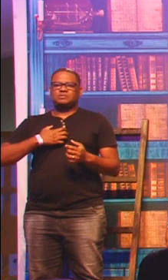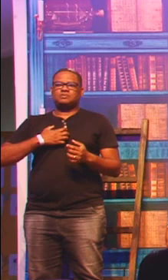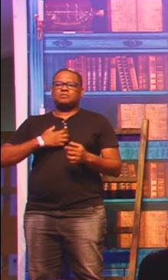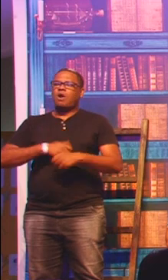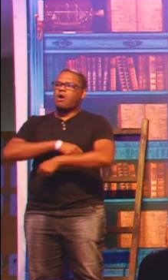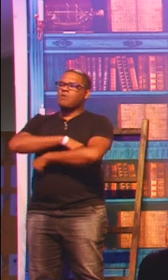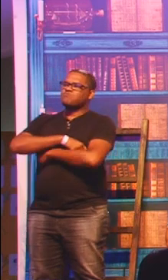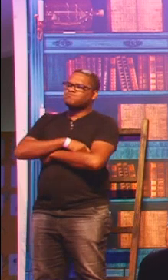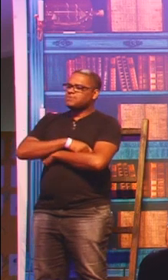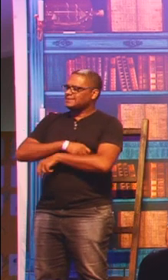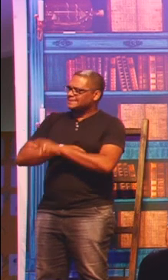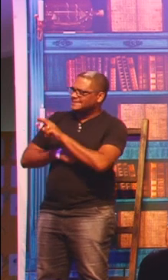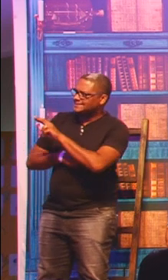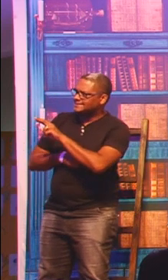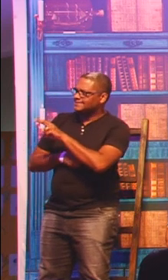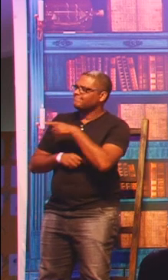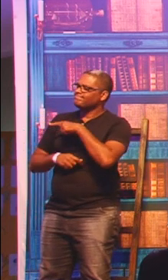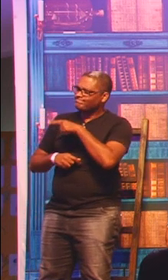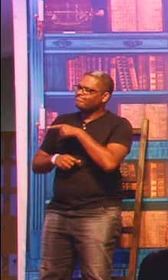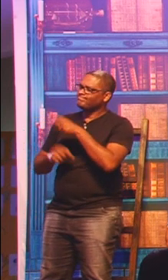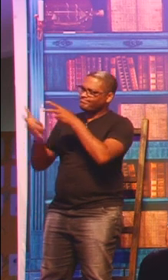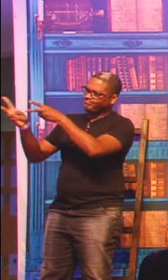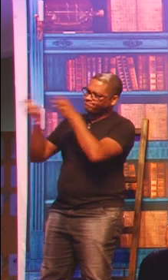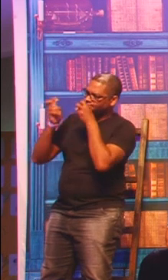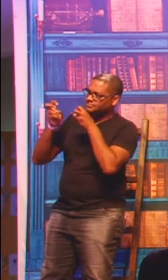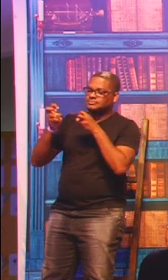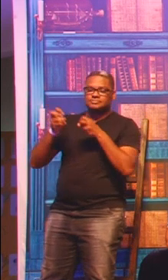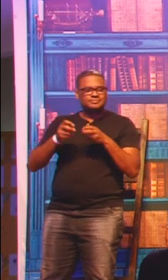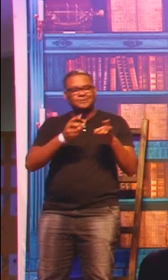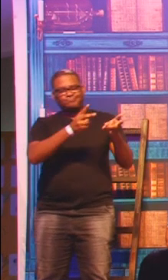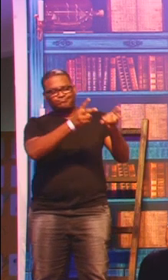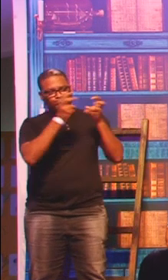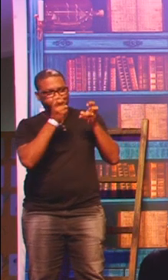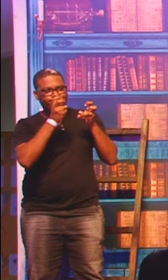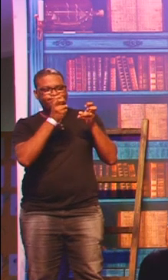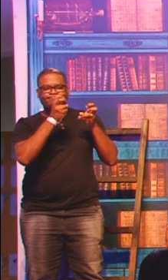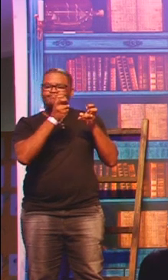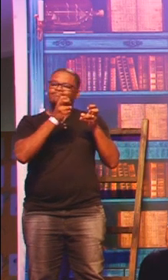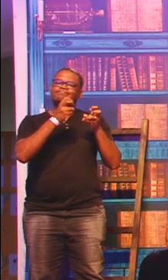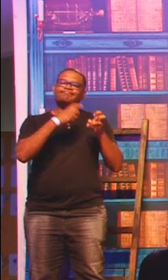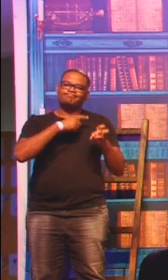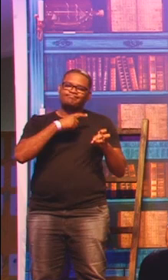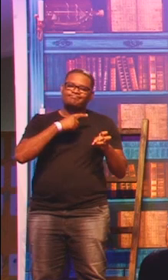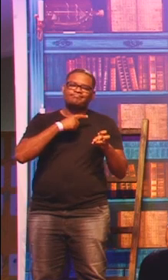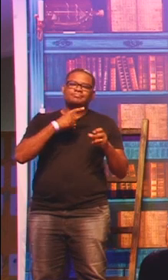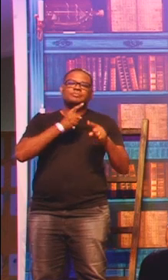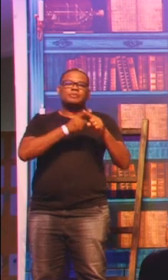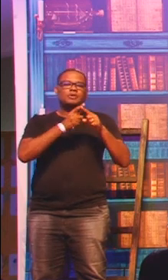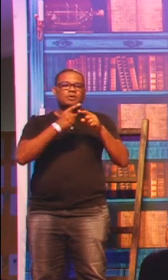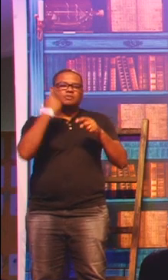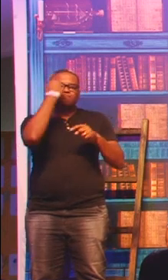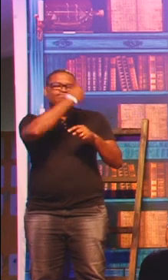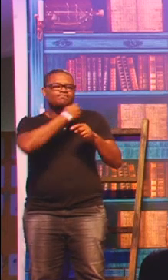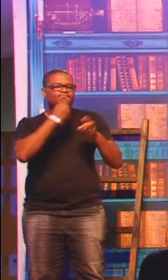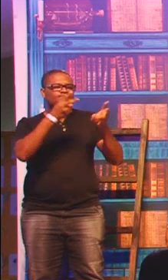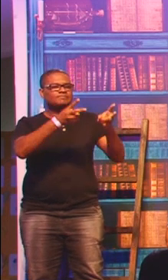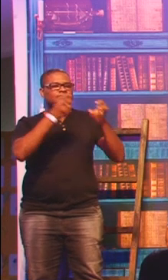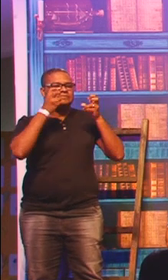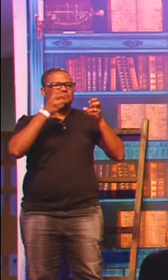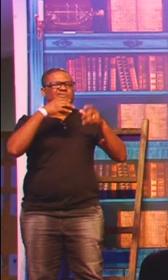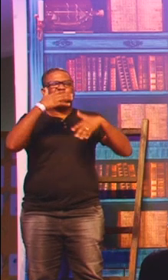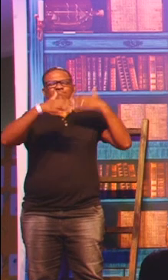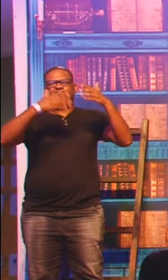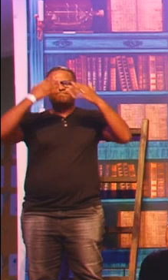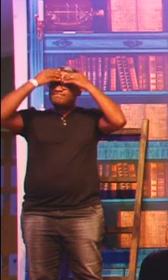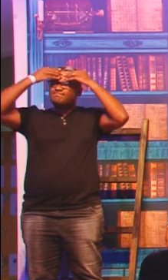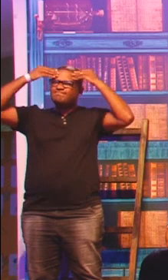uma irmã precisava, a mesma necessidade de comunicar a outra irmã o que precisava ser expressado, fazia com que esquecêssemos